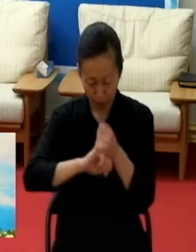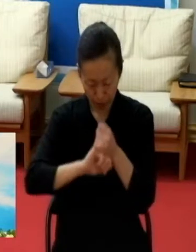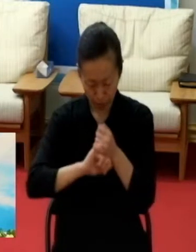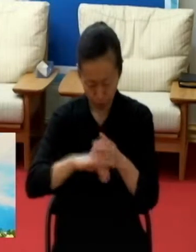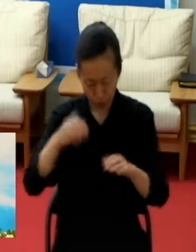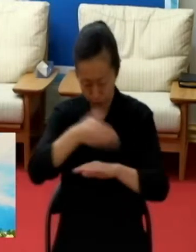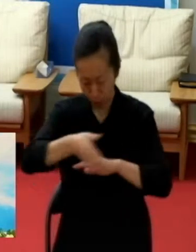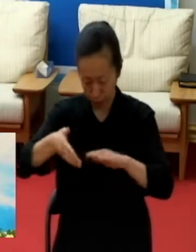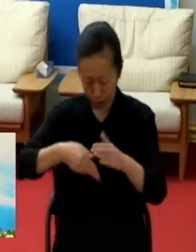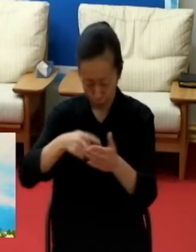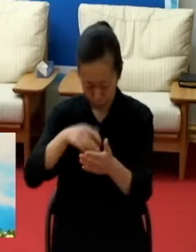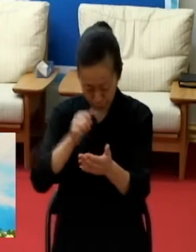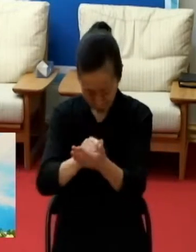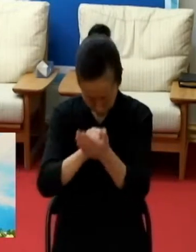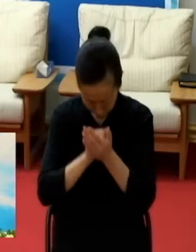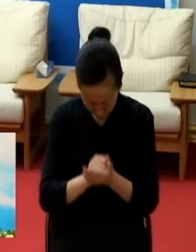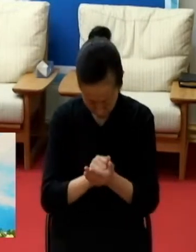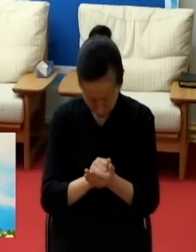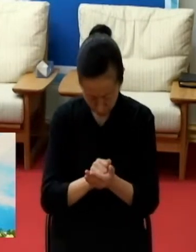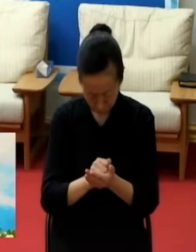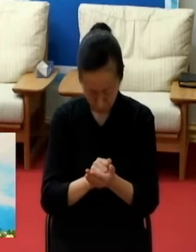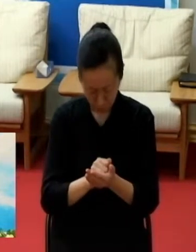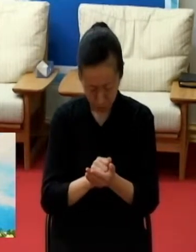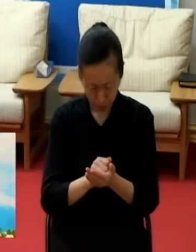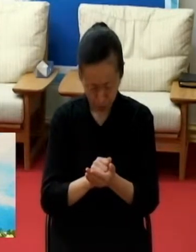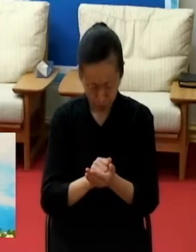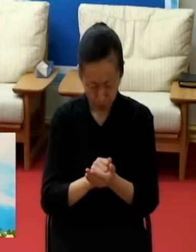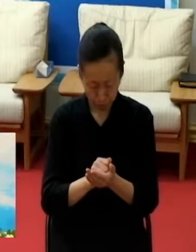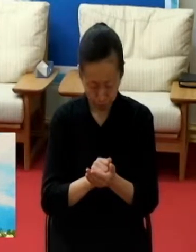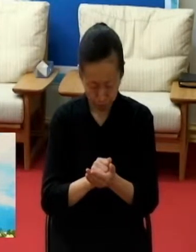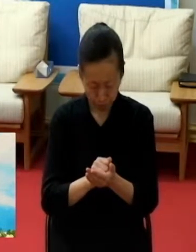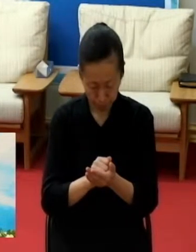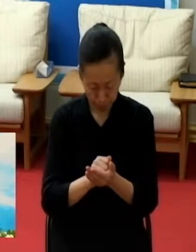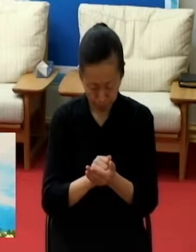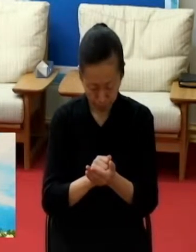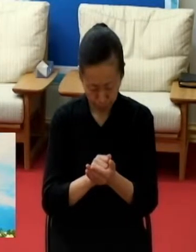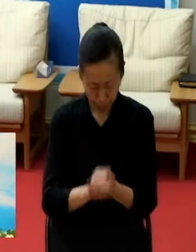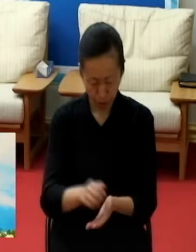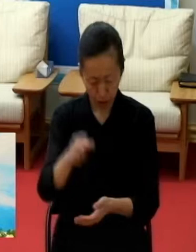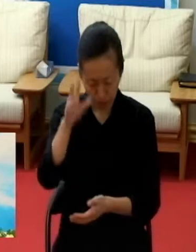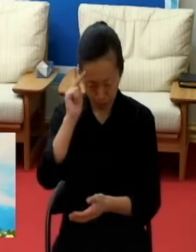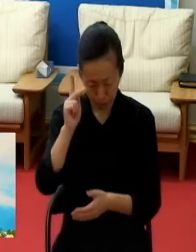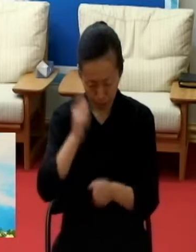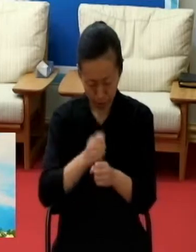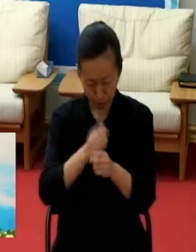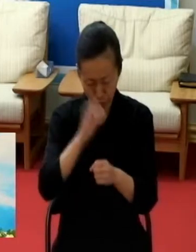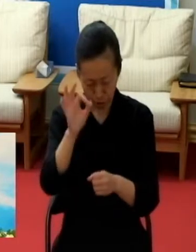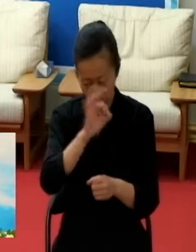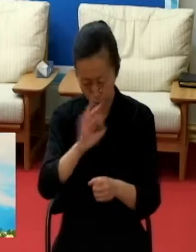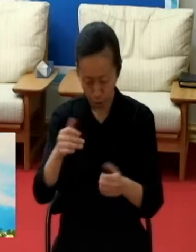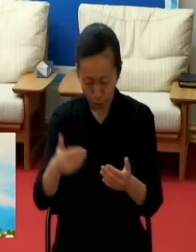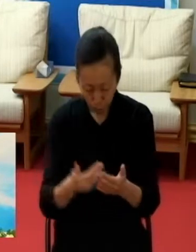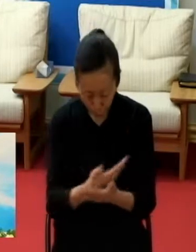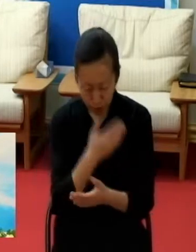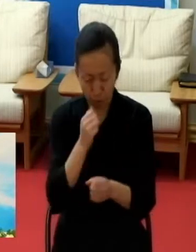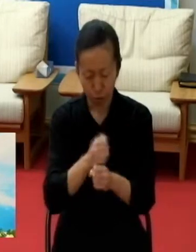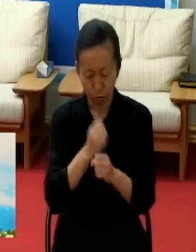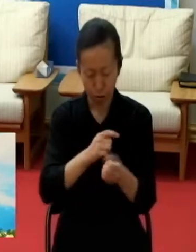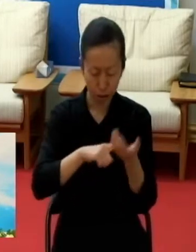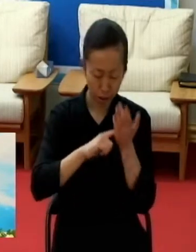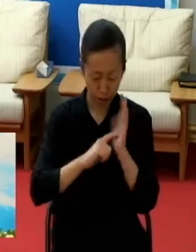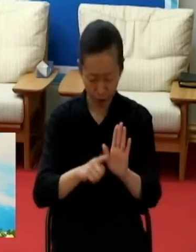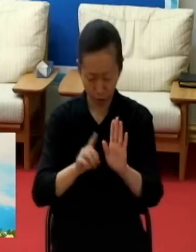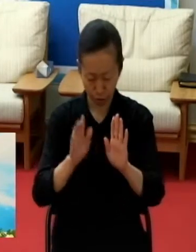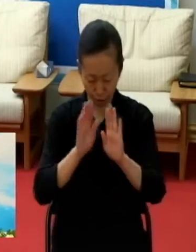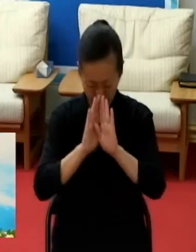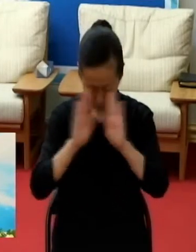つけて 하나님의 작품을 남기는 만드는 시작이 되게 하여 주옵소서. 神様の作品を残して作り出す始